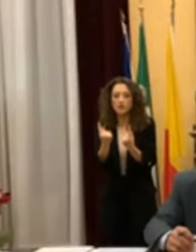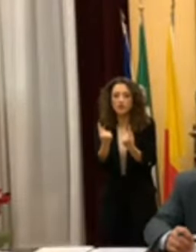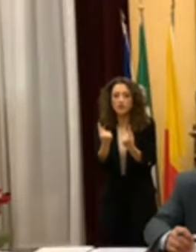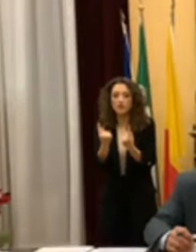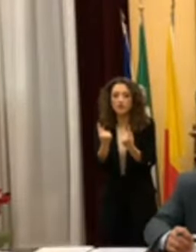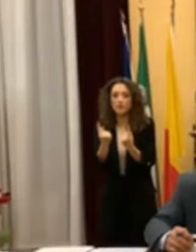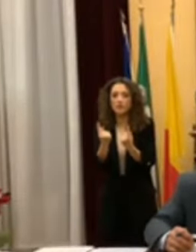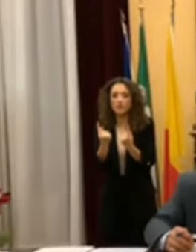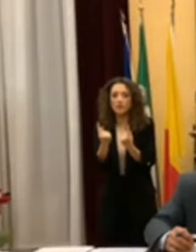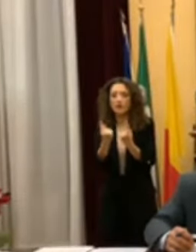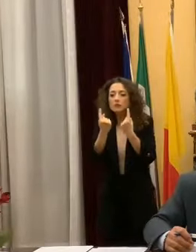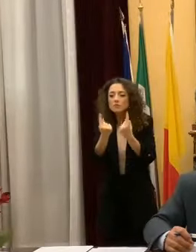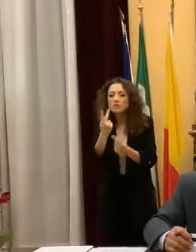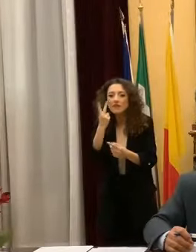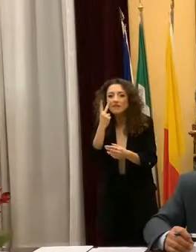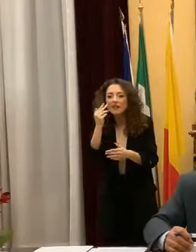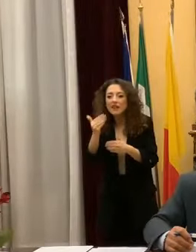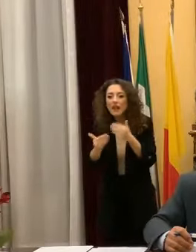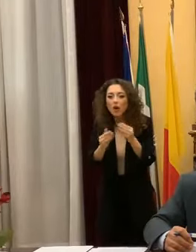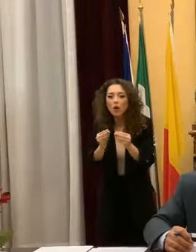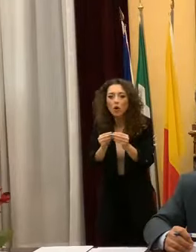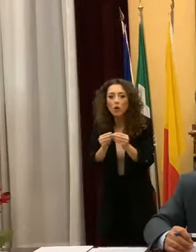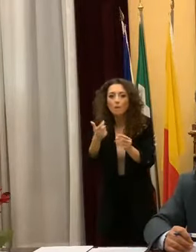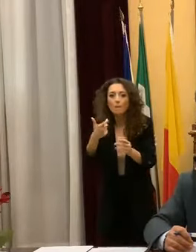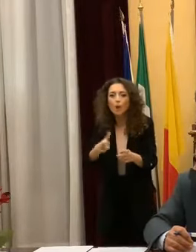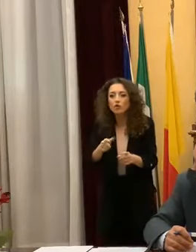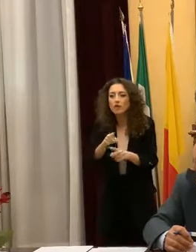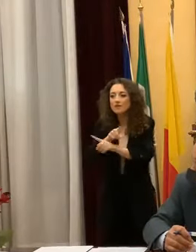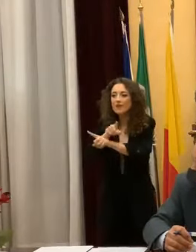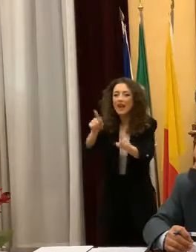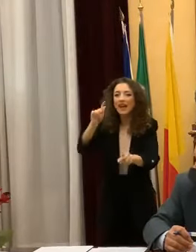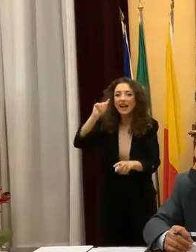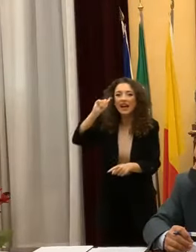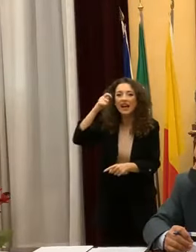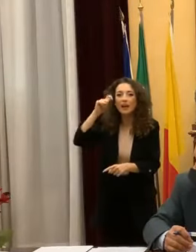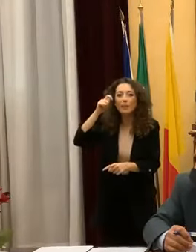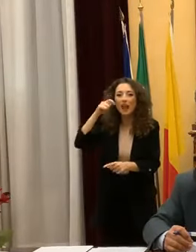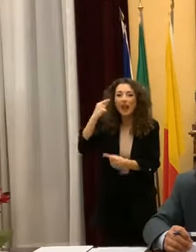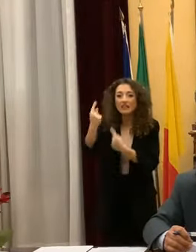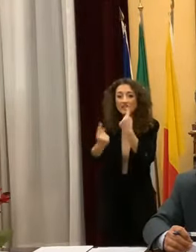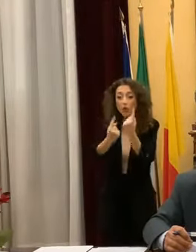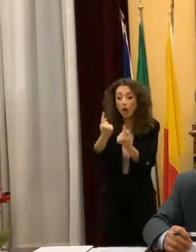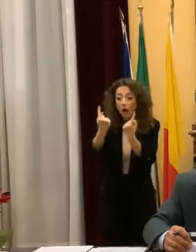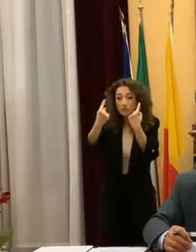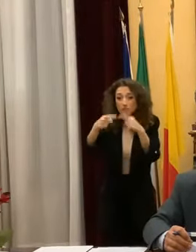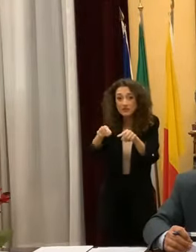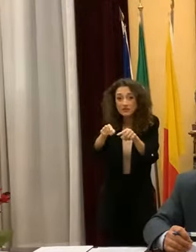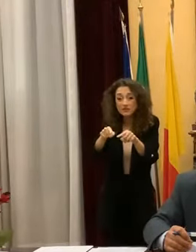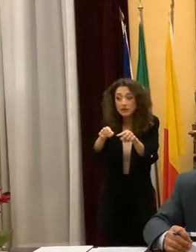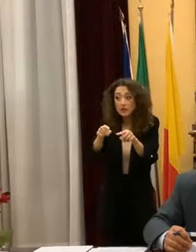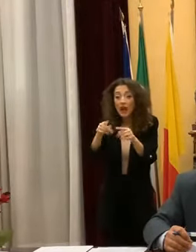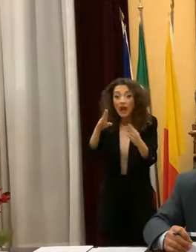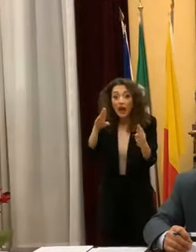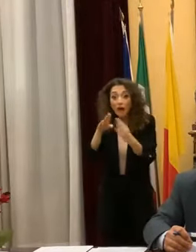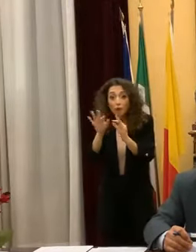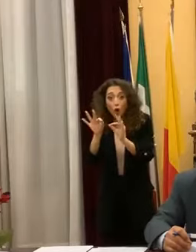Perché si è criminali quando di fronte a queste vicende ognuno nei rispettivi